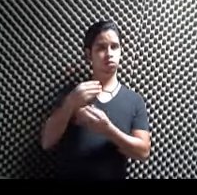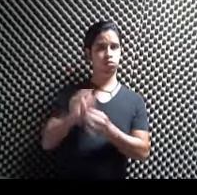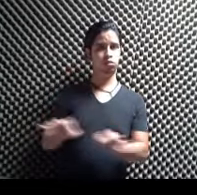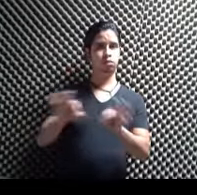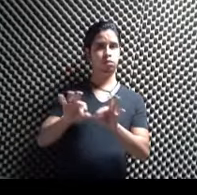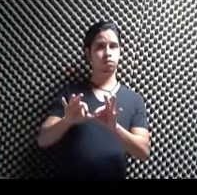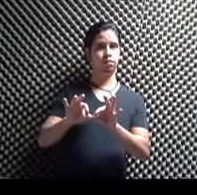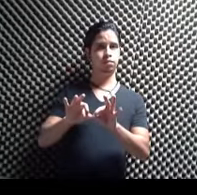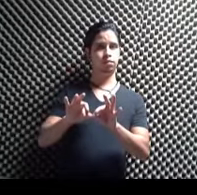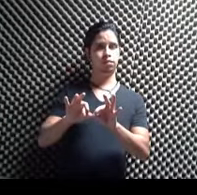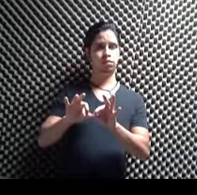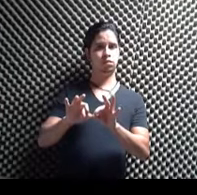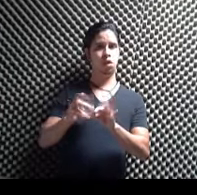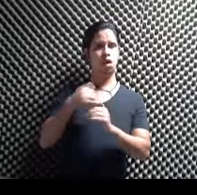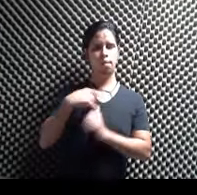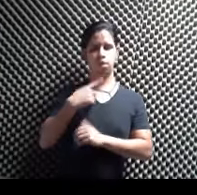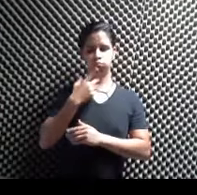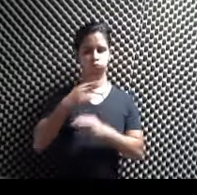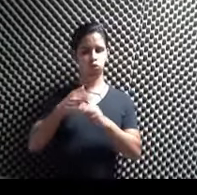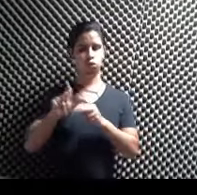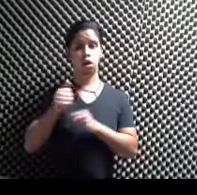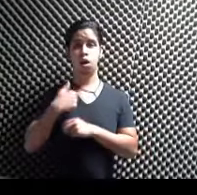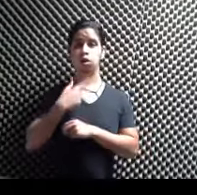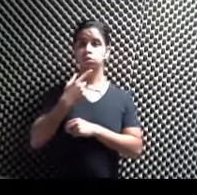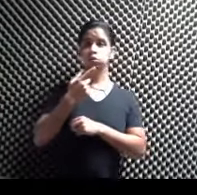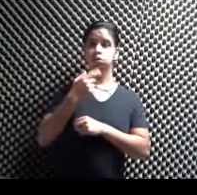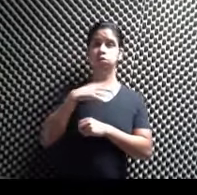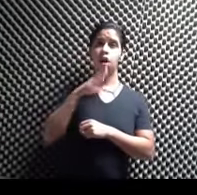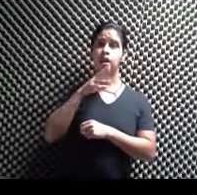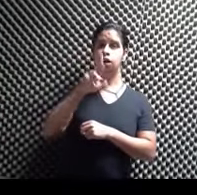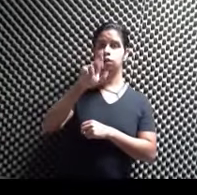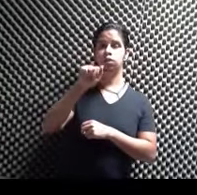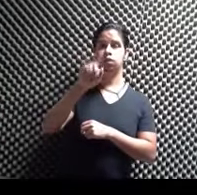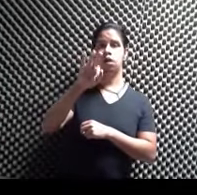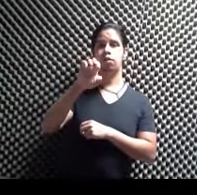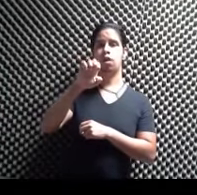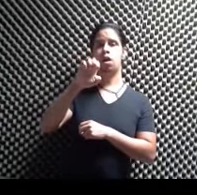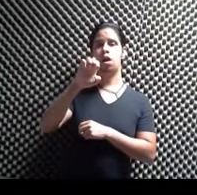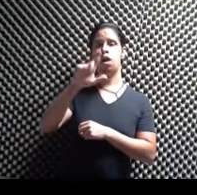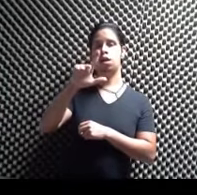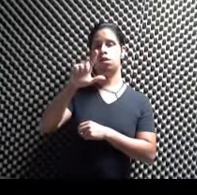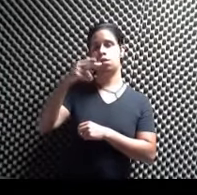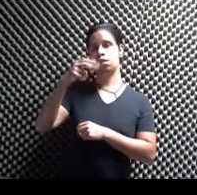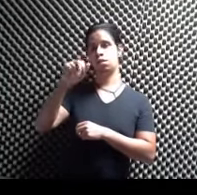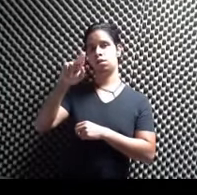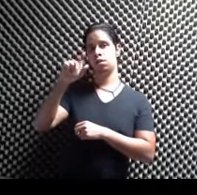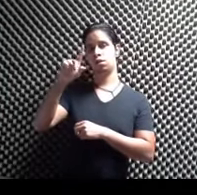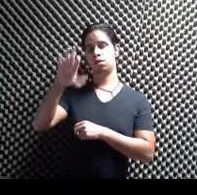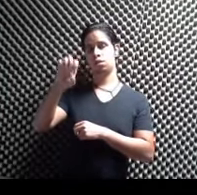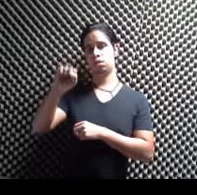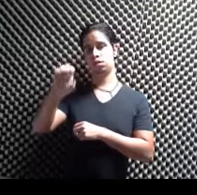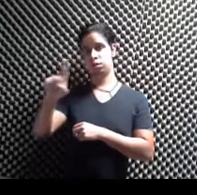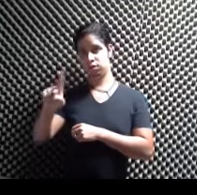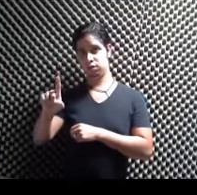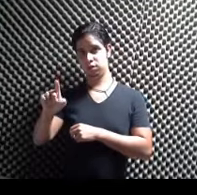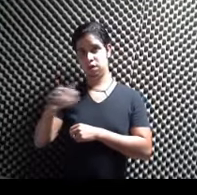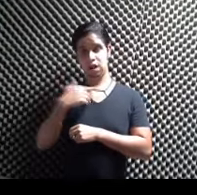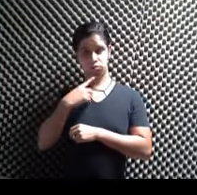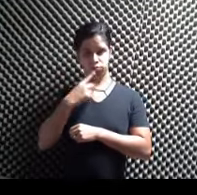Mira, Rafael Hernández en todo. Bueno, miren, se habla de Rafael Hernández y hay una cosa que poca gente sabe. Uh-huh. Rafael Hernández hizo un disco para